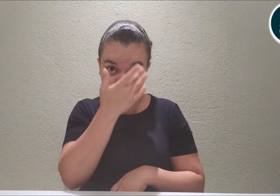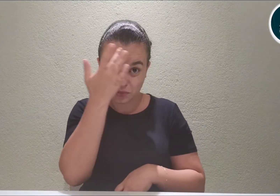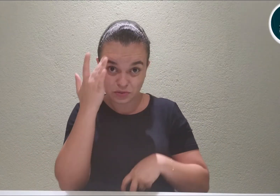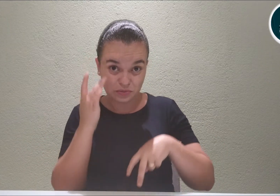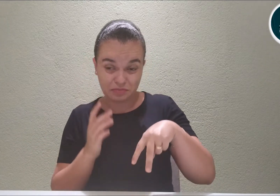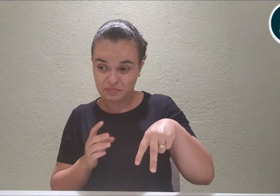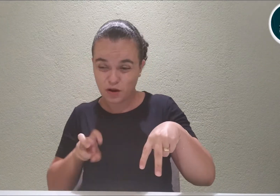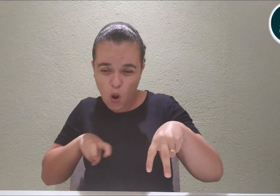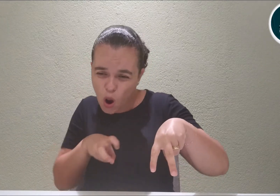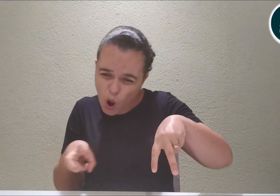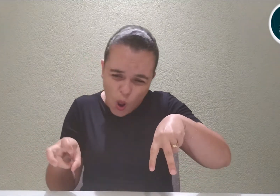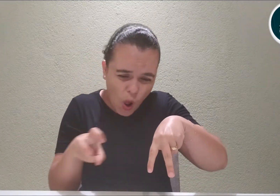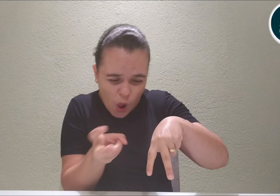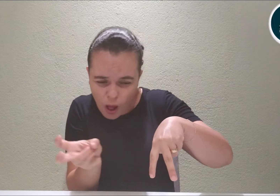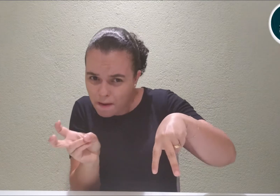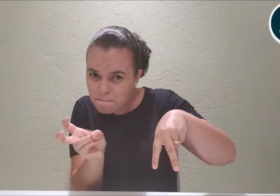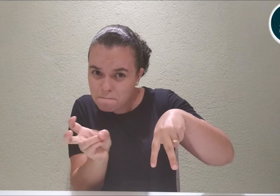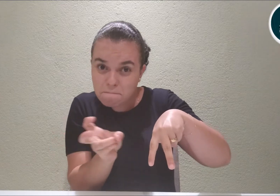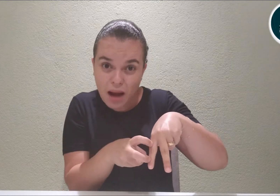Muitos foram picados